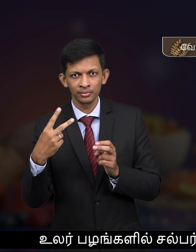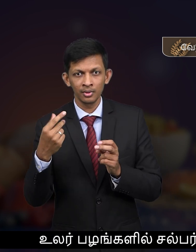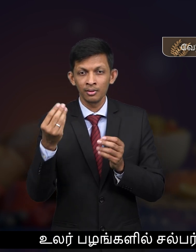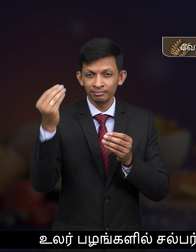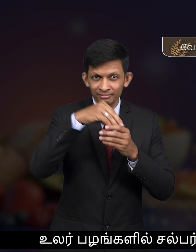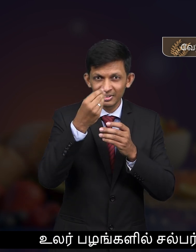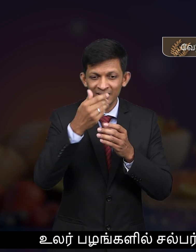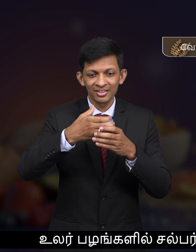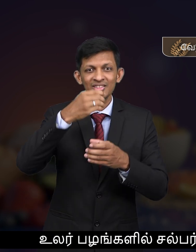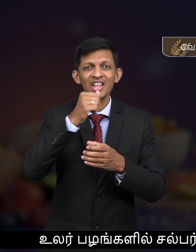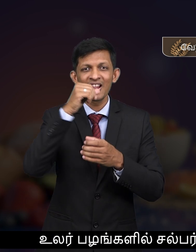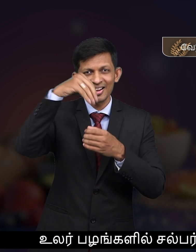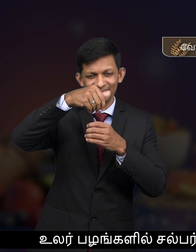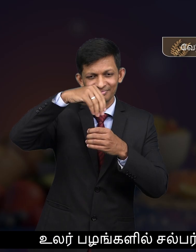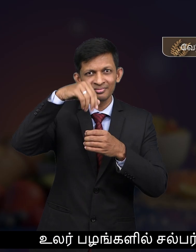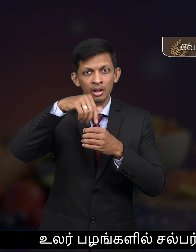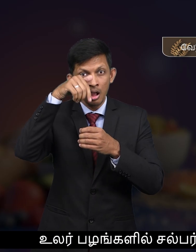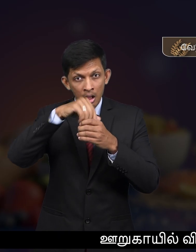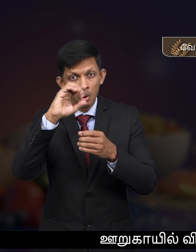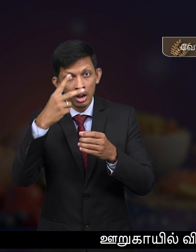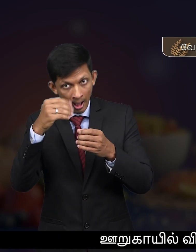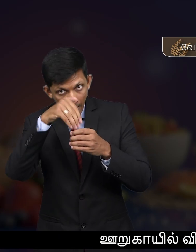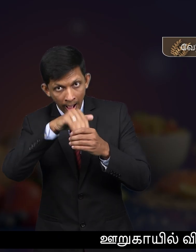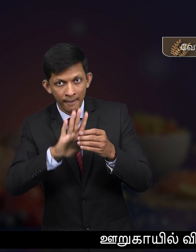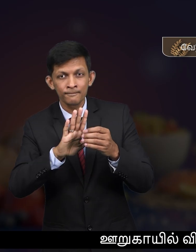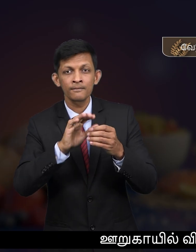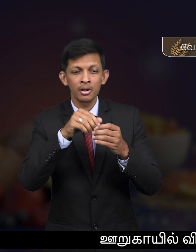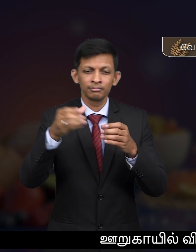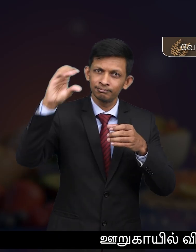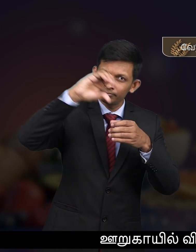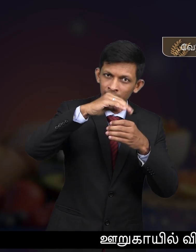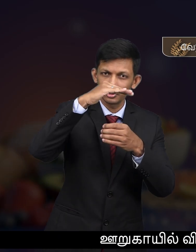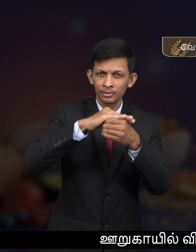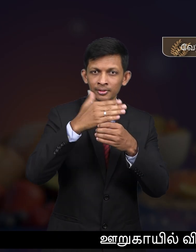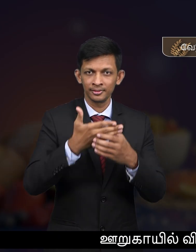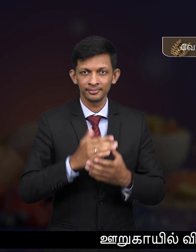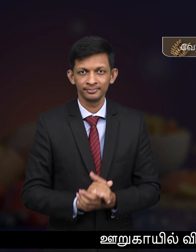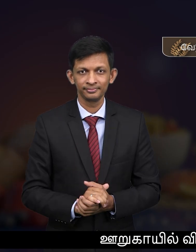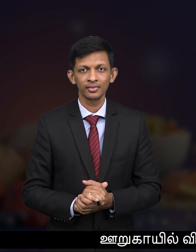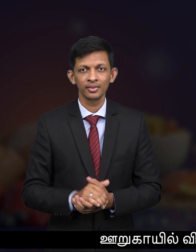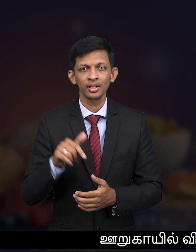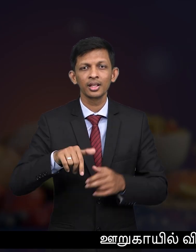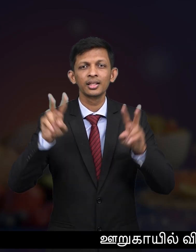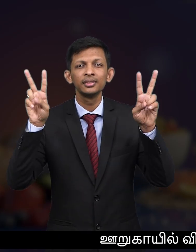பழங்களில் சல்பர் டை ஆக்சைடு சேர்க்கப்படுகிறது. ஊறுகாயில் வினிகர் சேர்க்கப்படுகிறது.